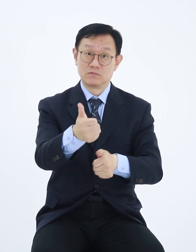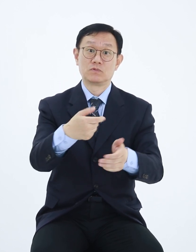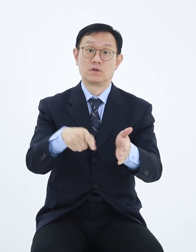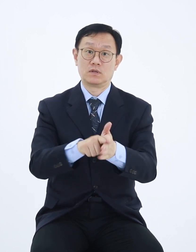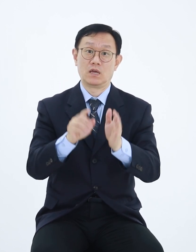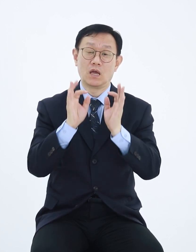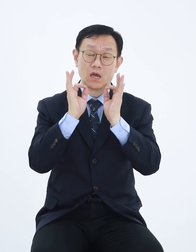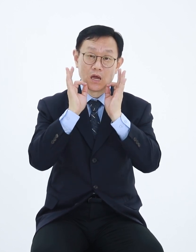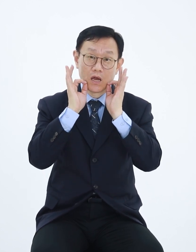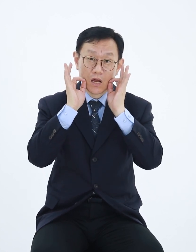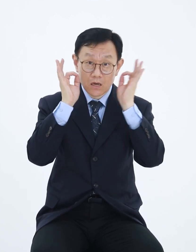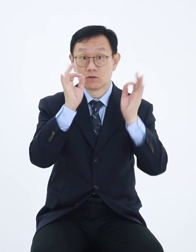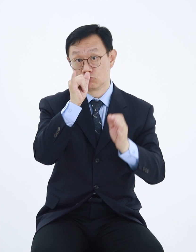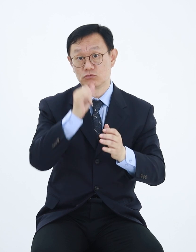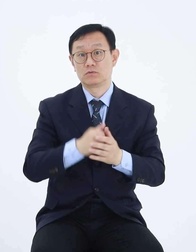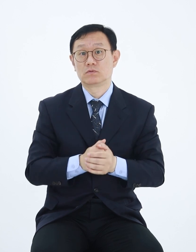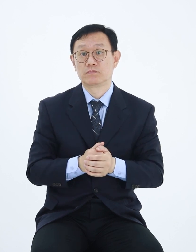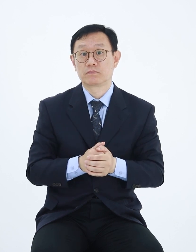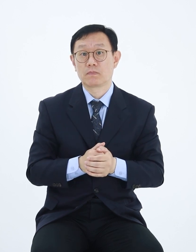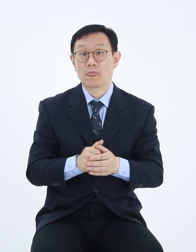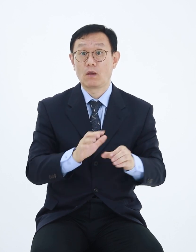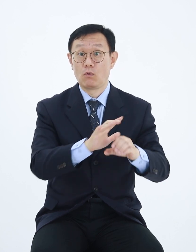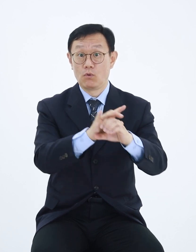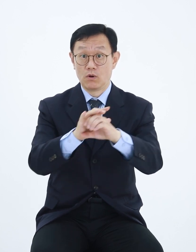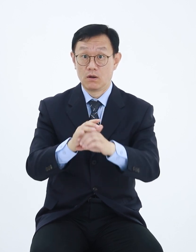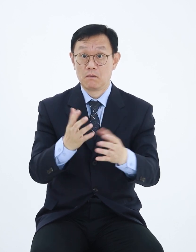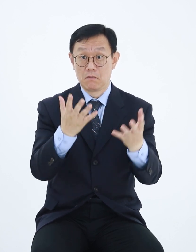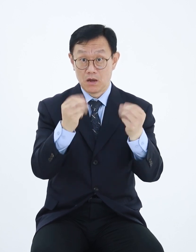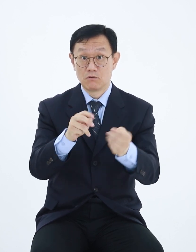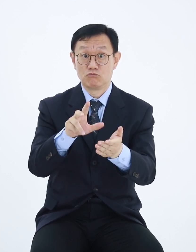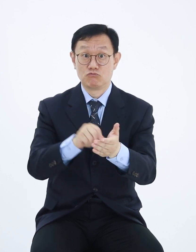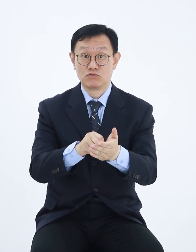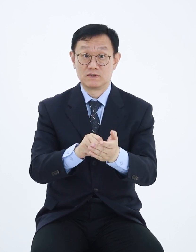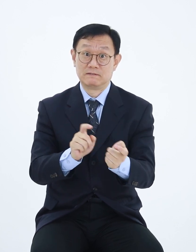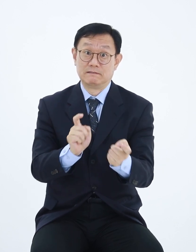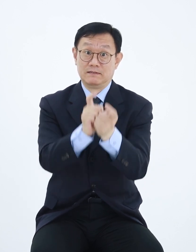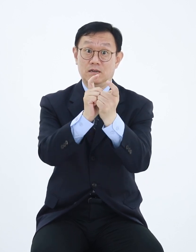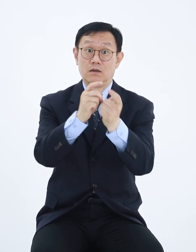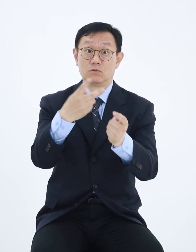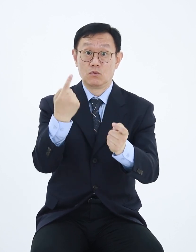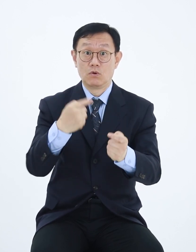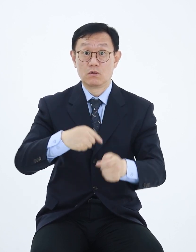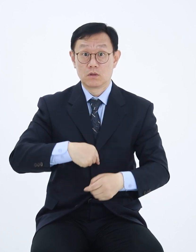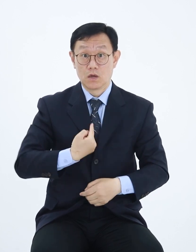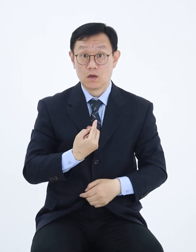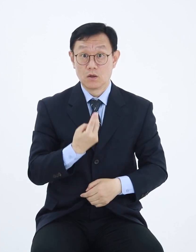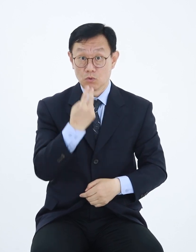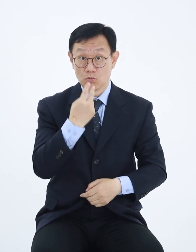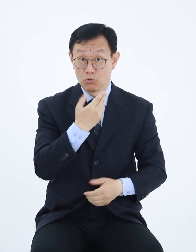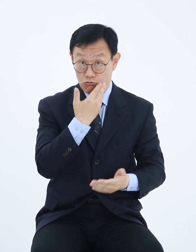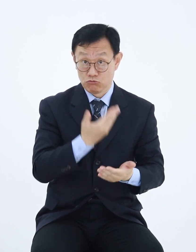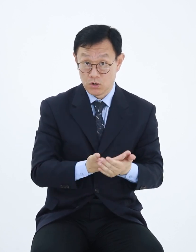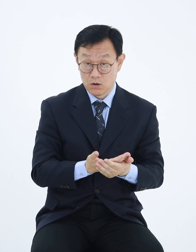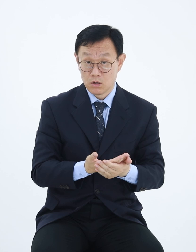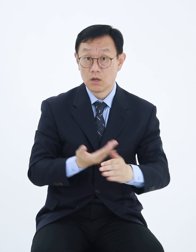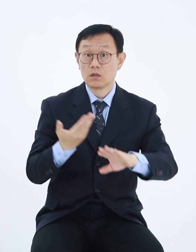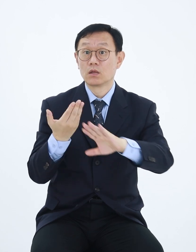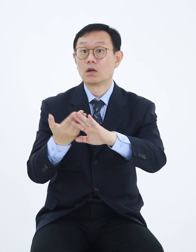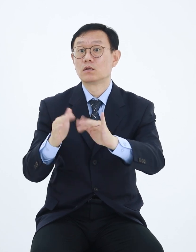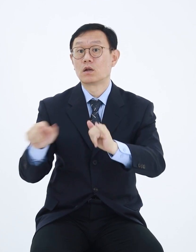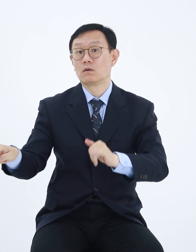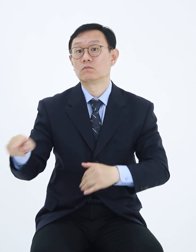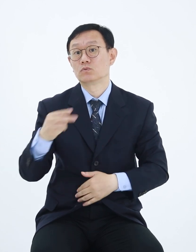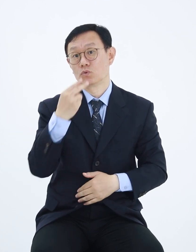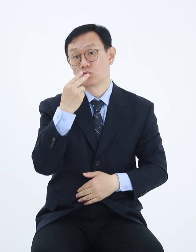있다는 사실입니다. 코로나19로 인한 수많은 문제에 직면하더라도 나의 생명이 소중하듯 내 이웃의